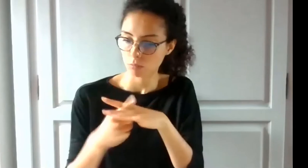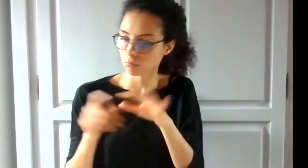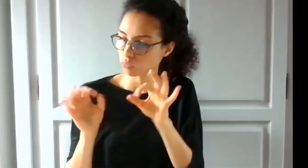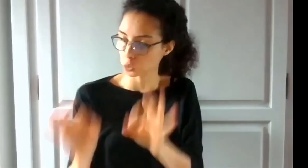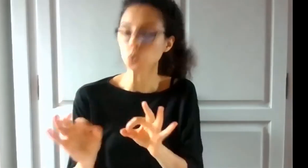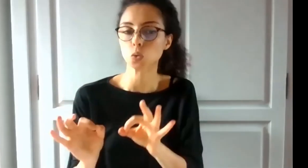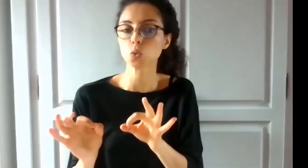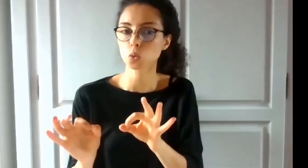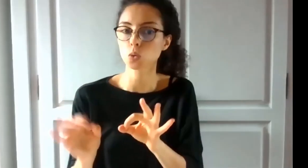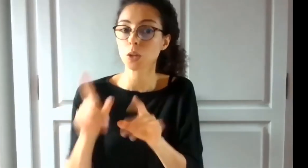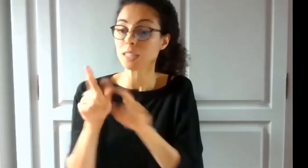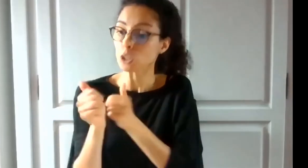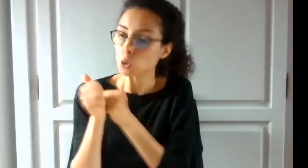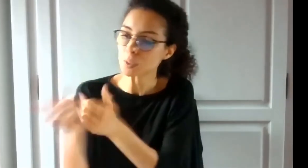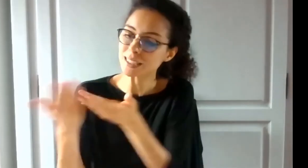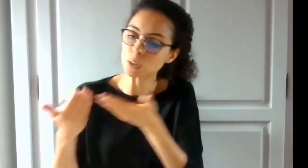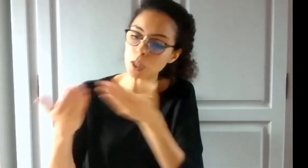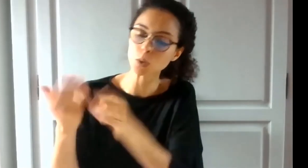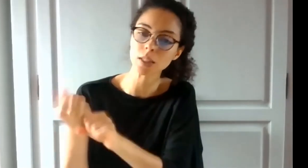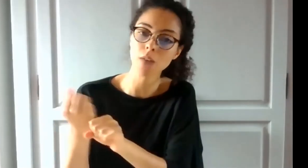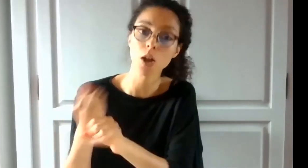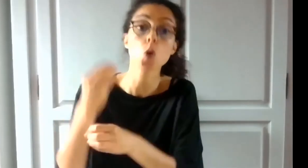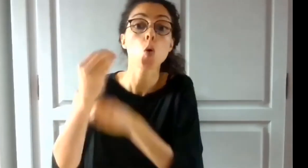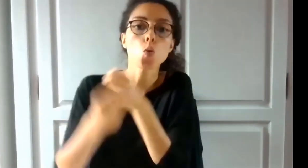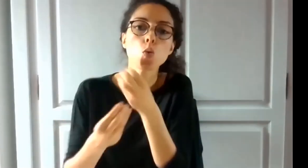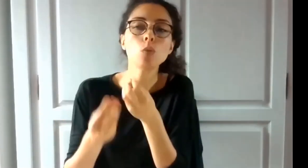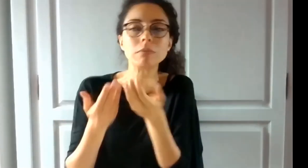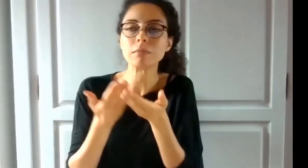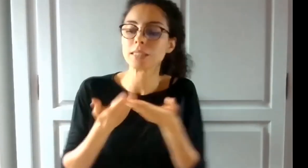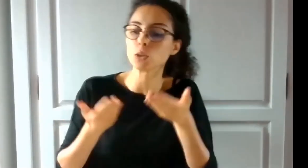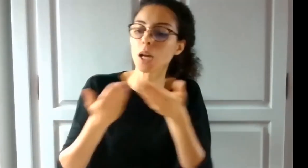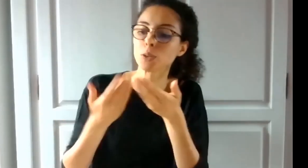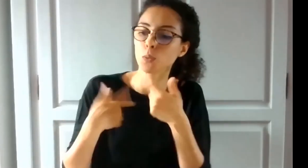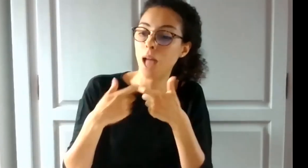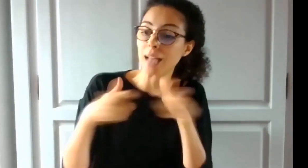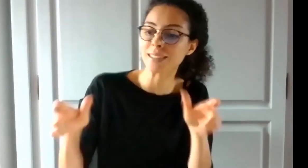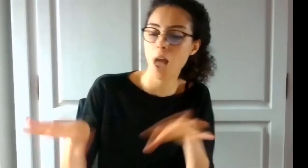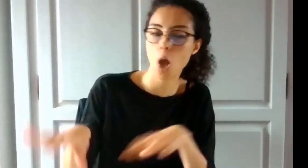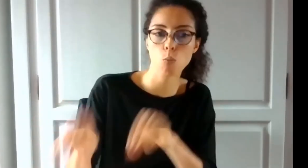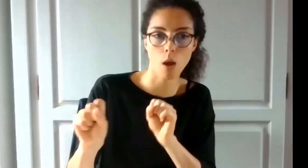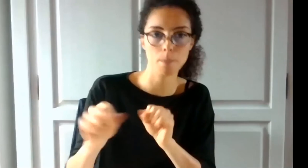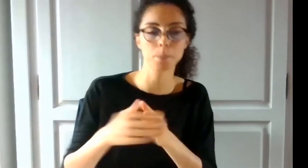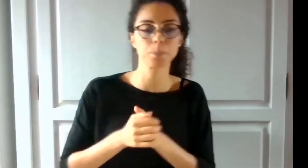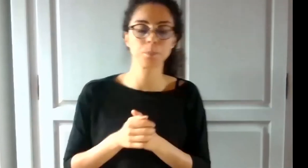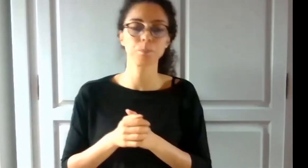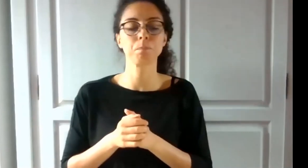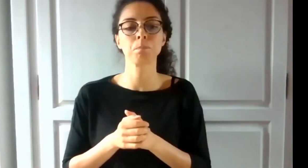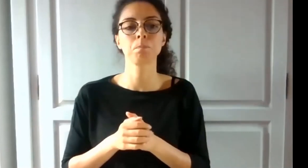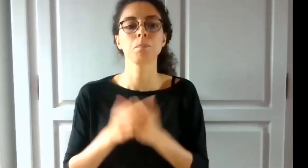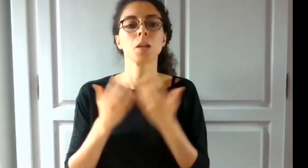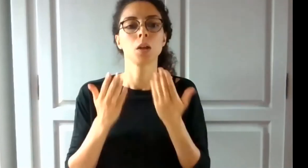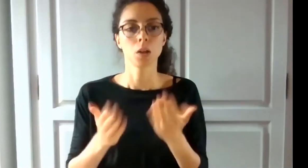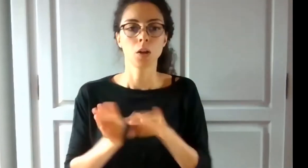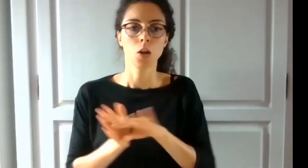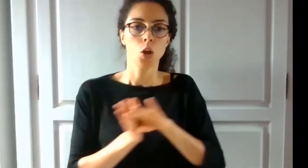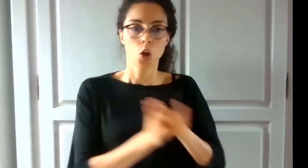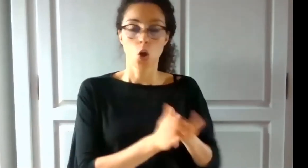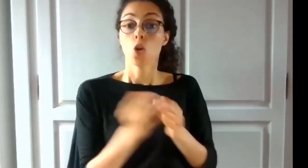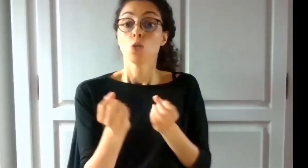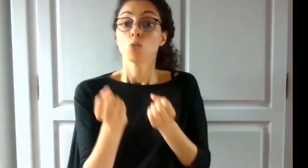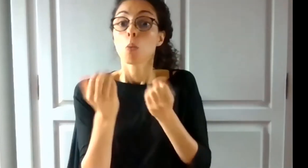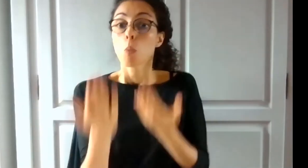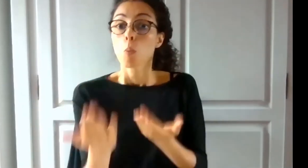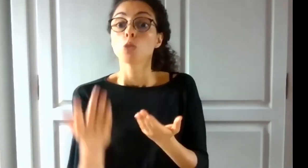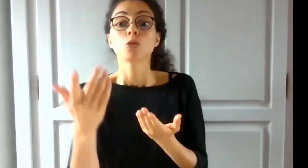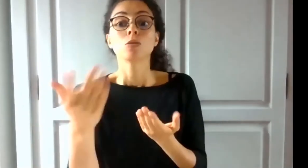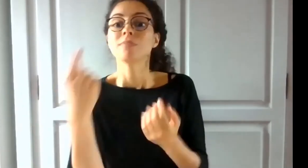sa situation de travail ou pour accéder davantage à l'emploi. Je vous propose maintenant de prendre vos questions et